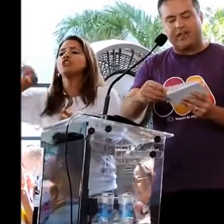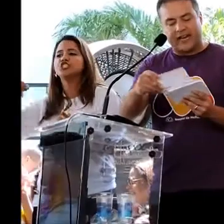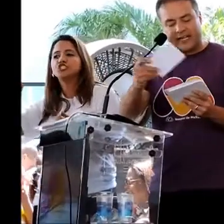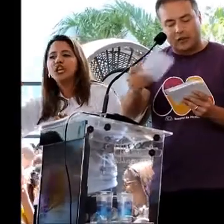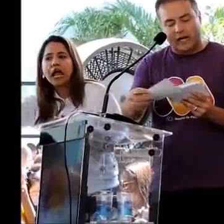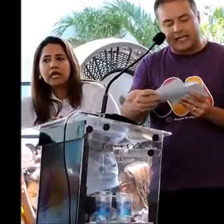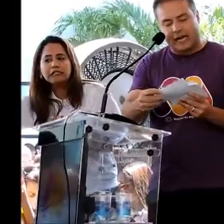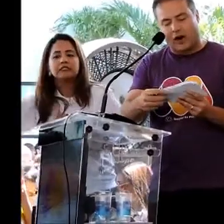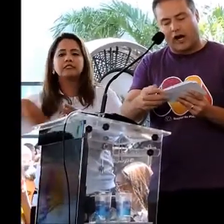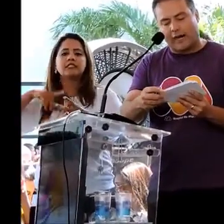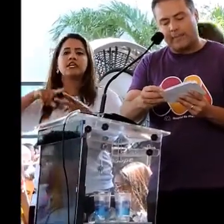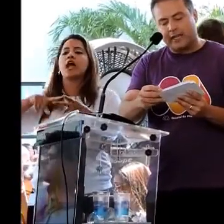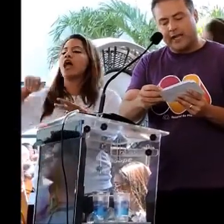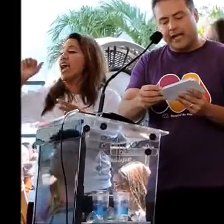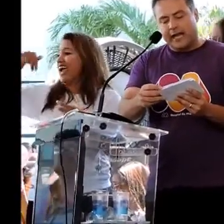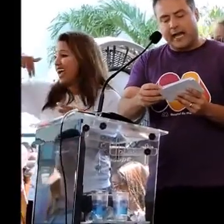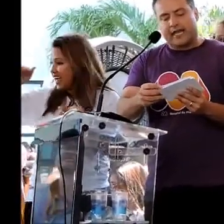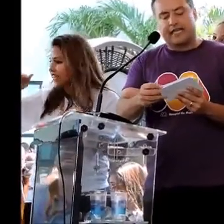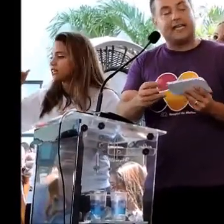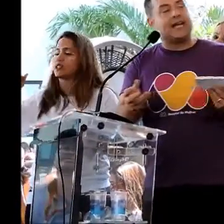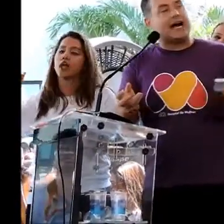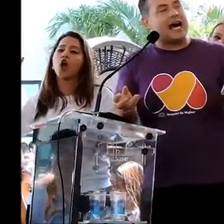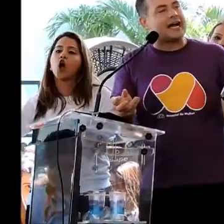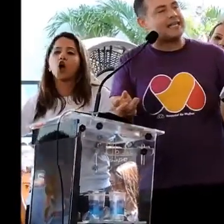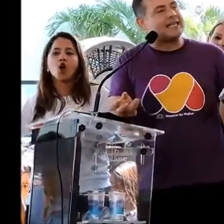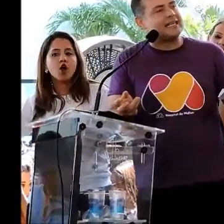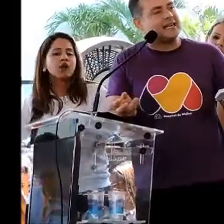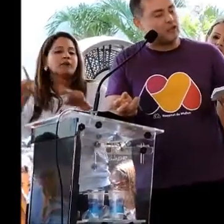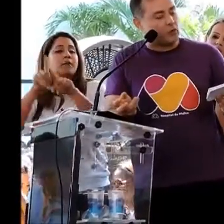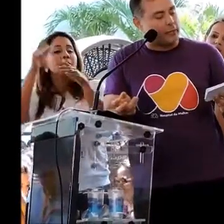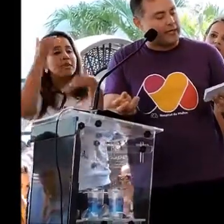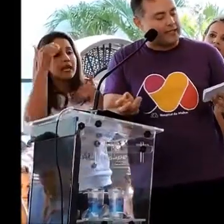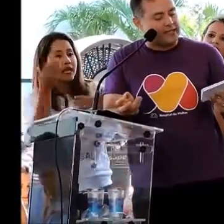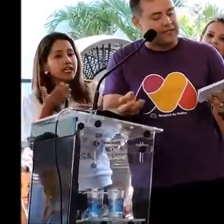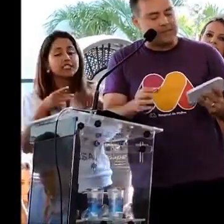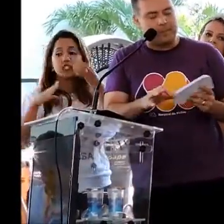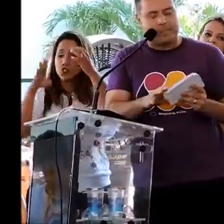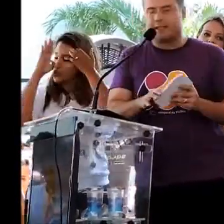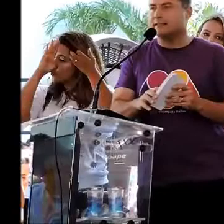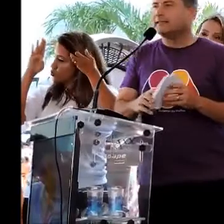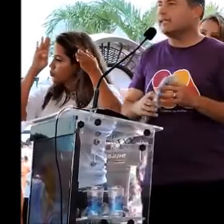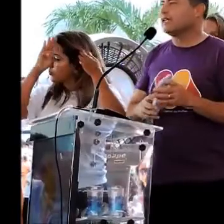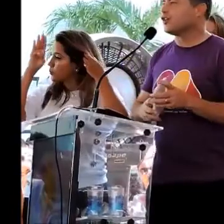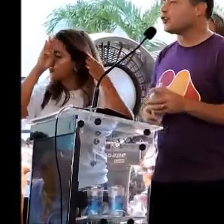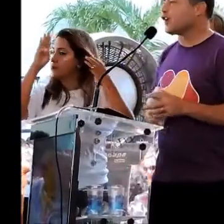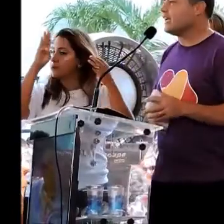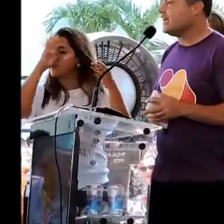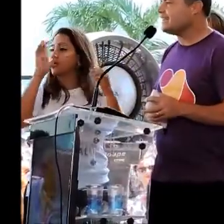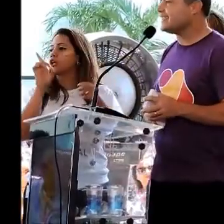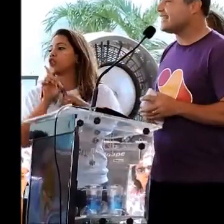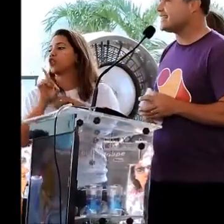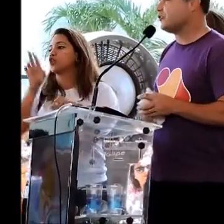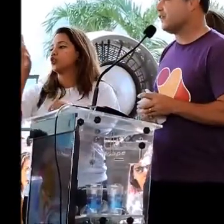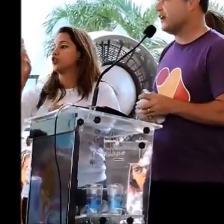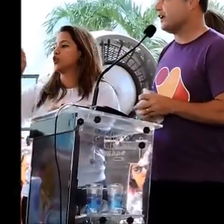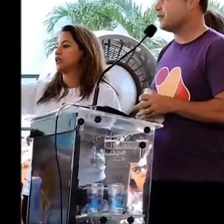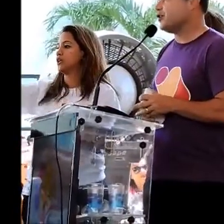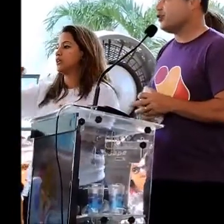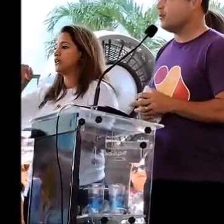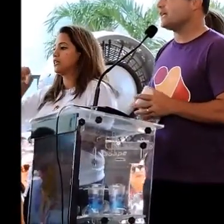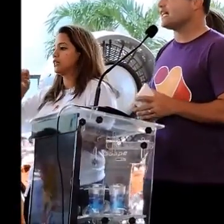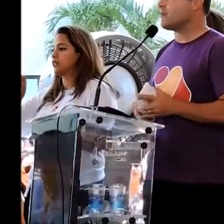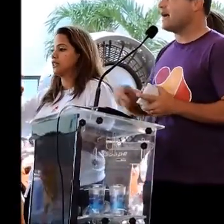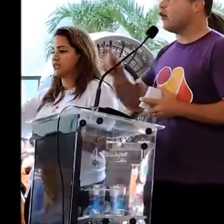Lira, a vereadora Ana Hora. Queria agradecer as sobrinhas de doutora Nise da